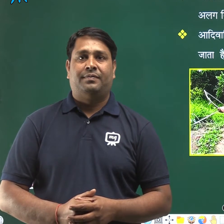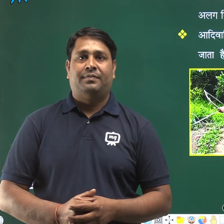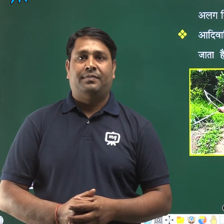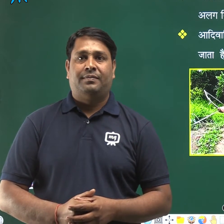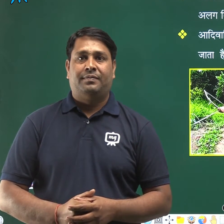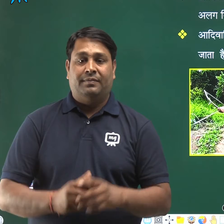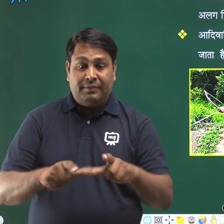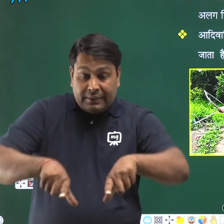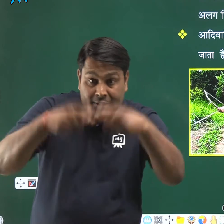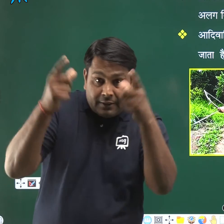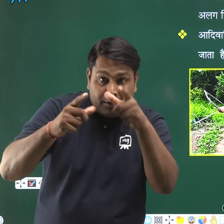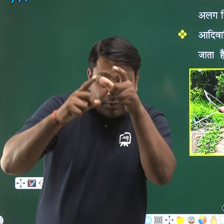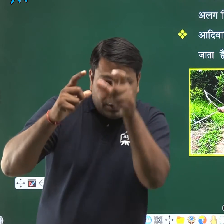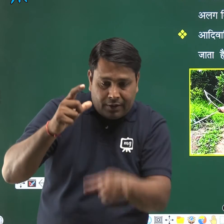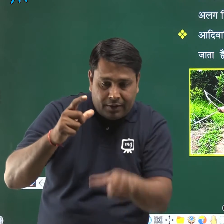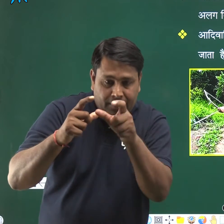आदिवासी